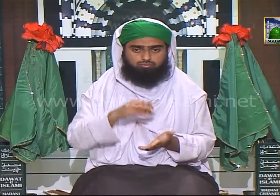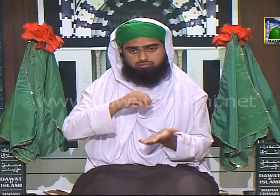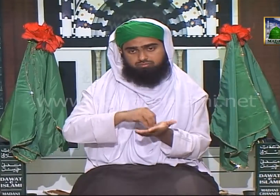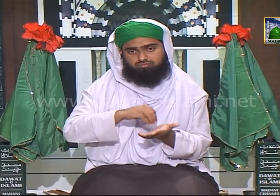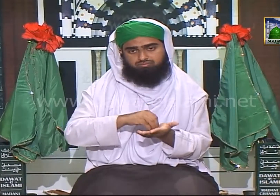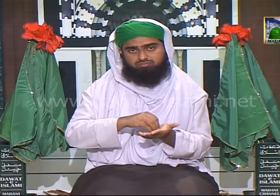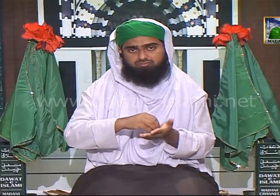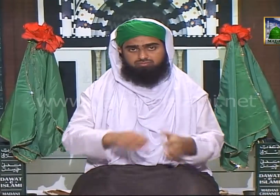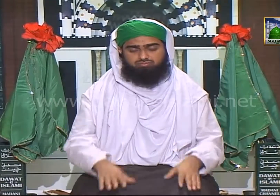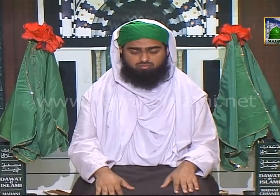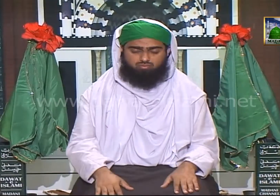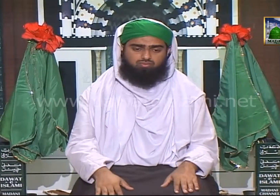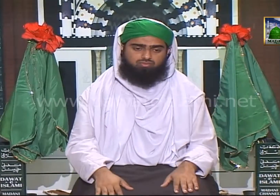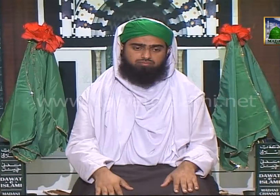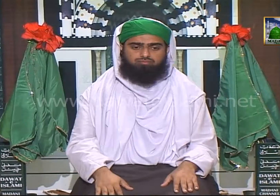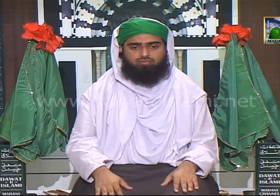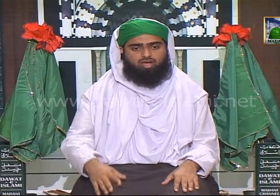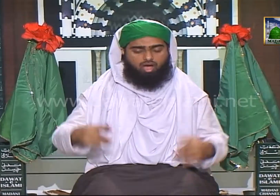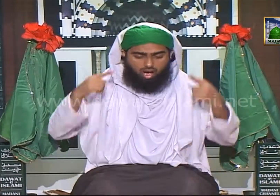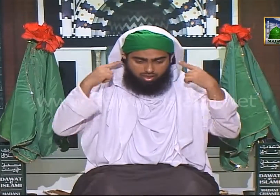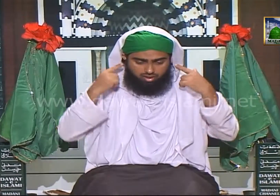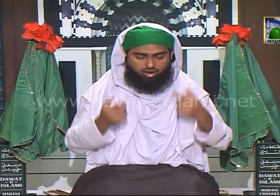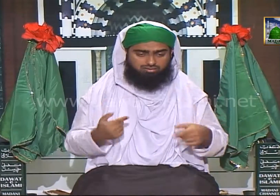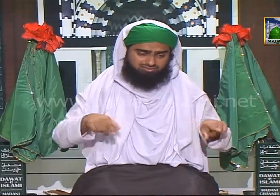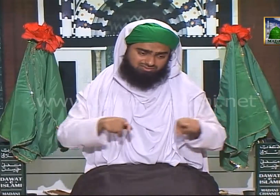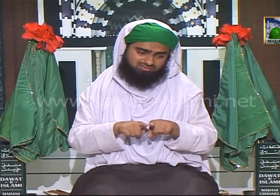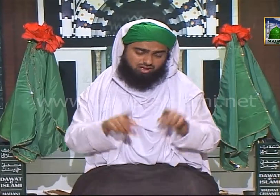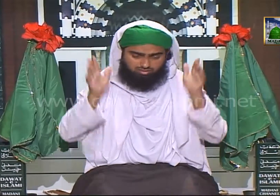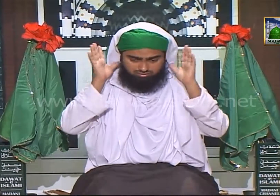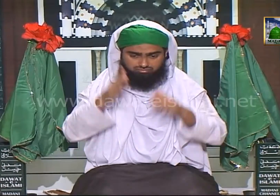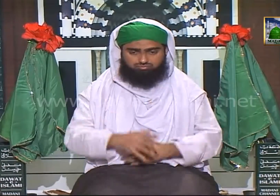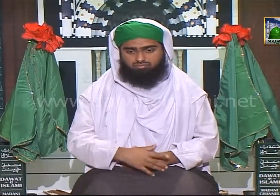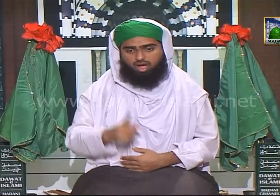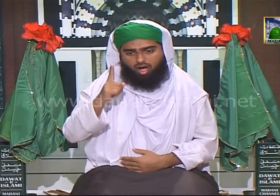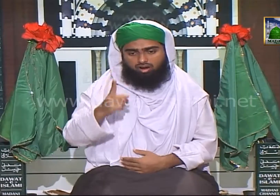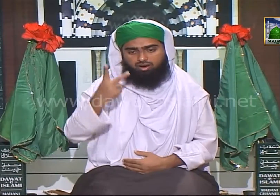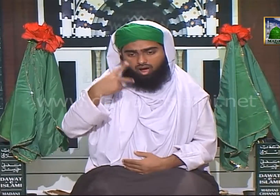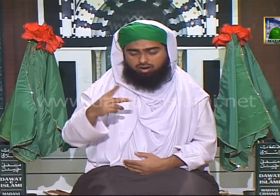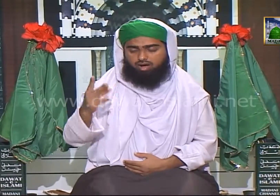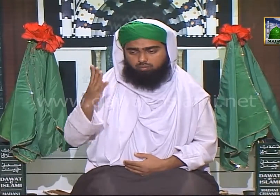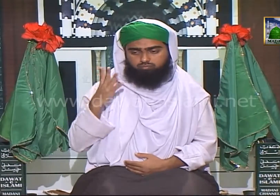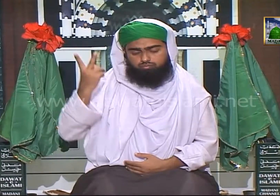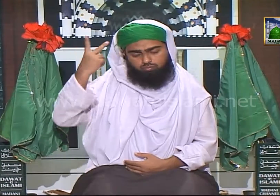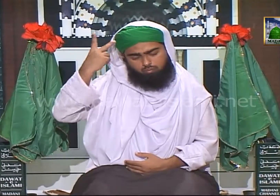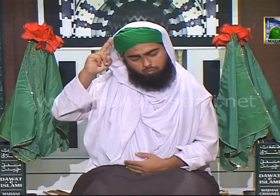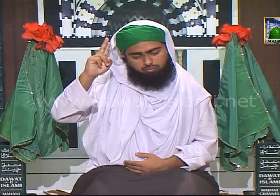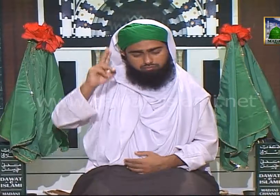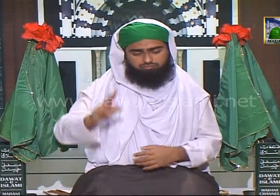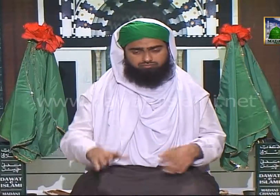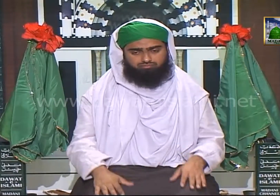آواز نہیں آتی، ایسے نماز کے ہوتے ہیں، لیکن حتی الامکان کوشش یہ ہوتی ہے کہ اذان بھی ہو اور اقامت بھی. تو اللہ کے ذکر کا ثواب تو کہیں نہیں ہے. تو یہ عادت بنا